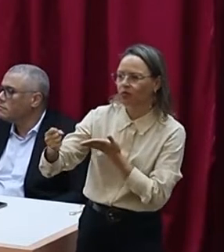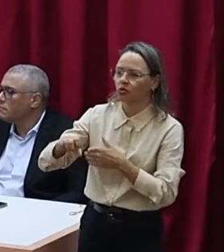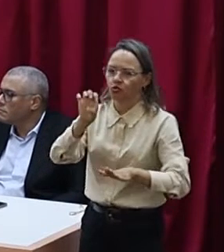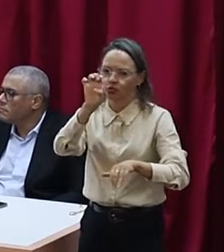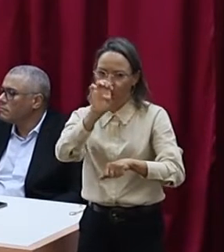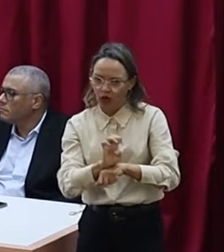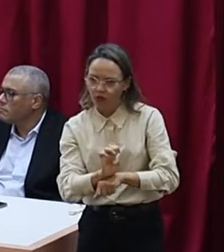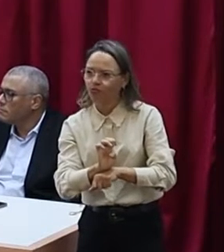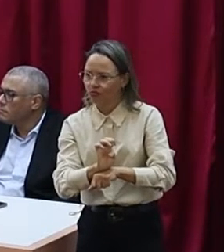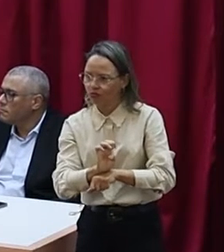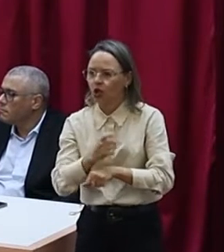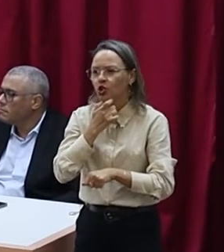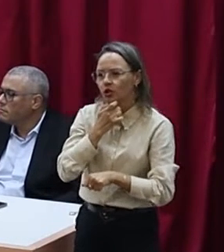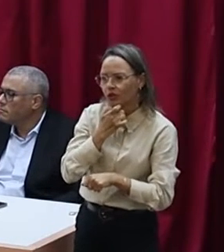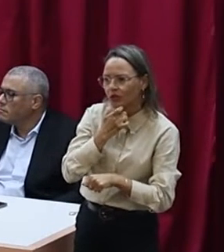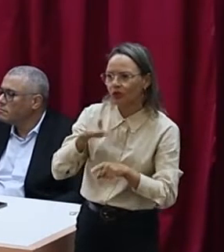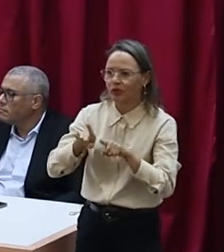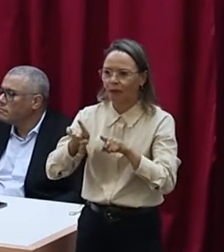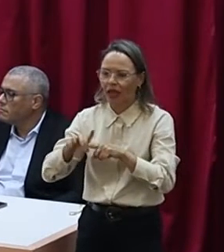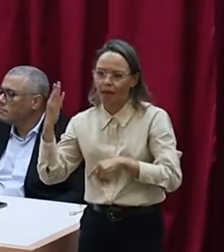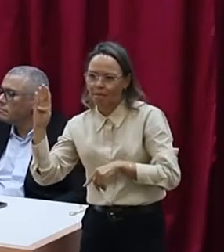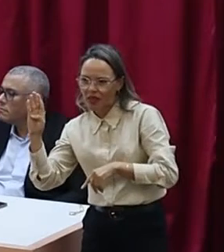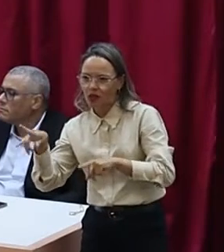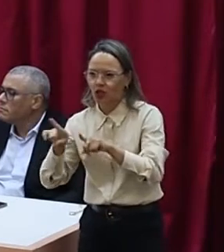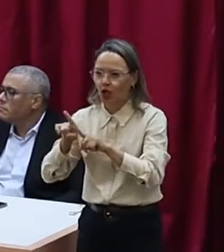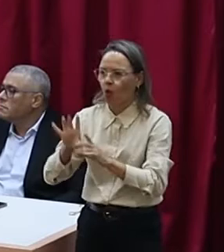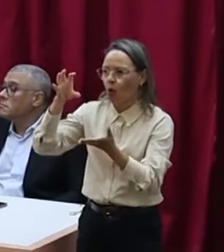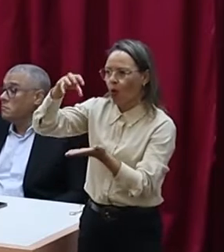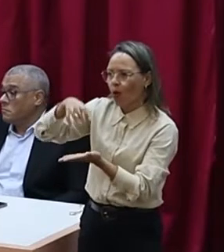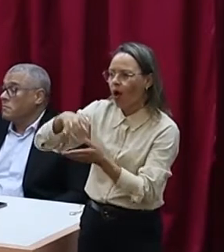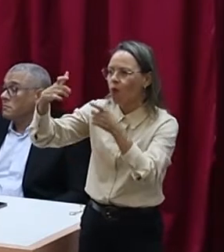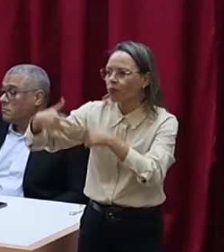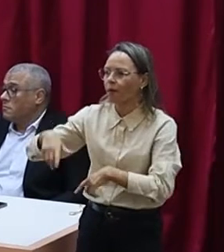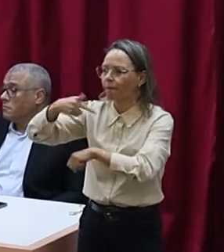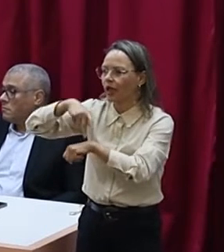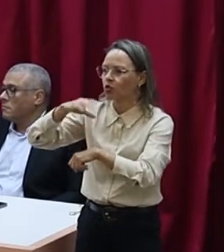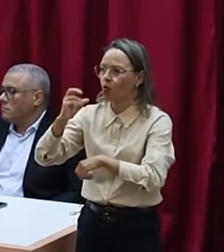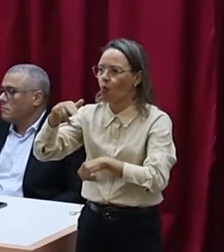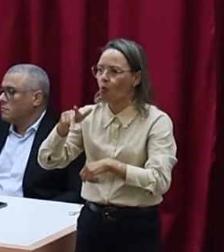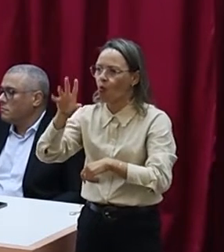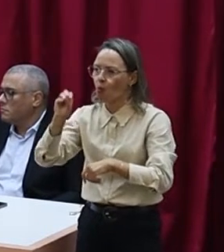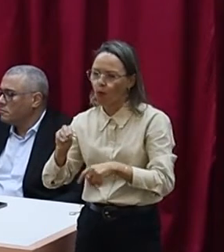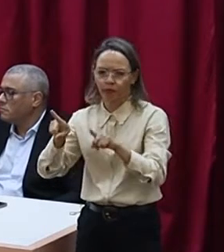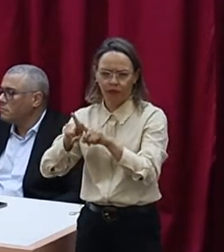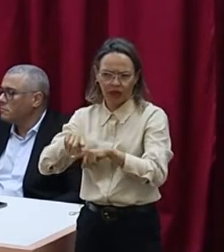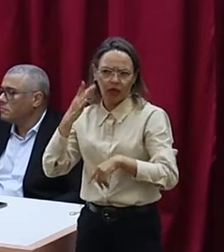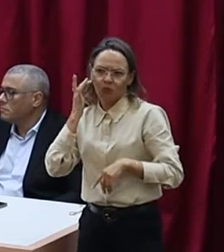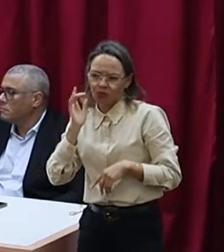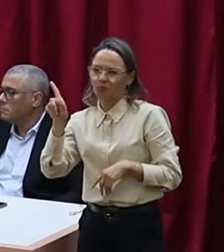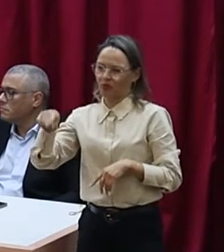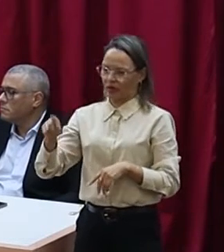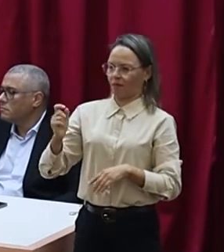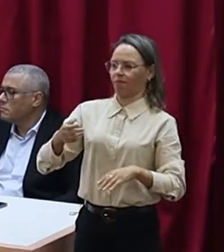Estado arquitetado pelos Estados Unidos e Bélgica no Congo, em 1960. Eu acho que são peças, né,